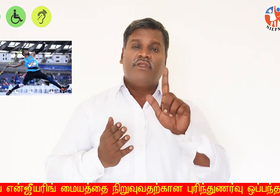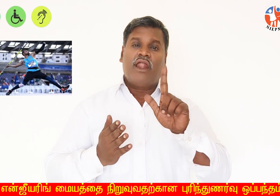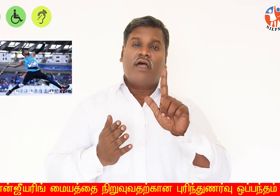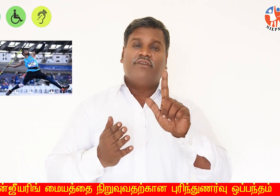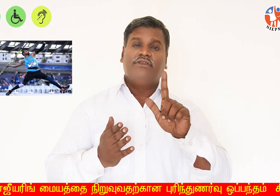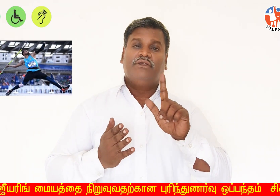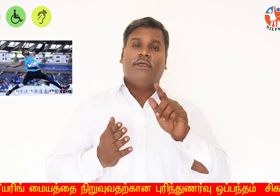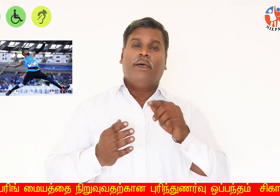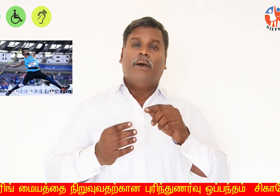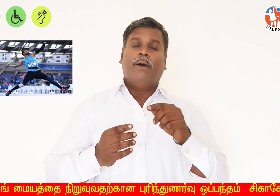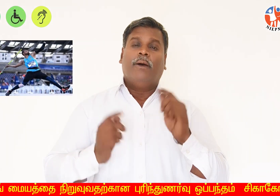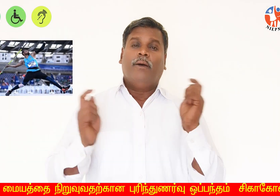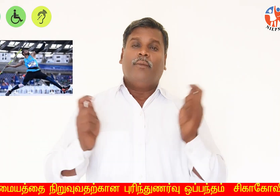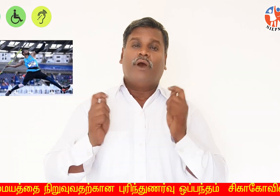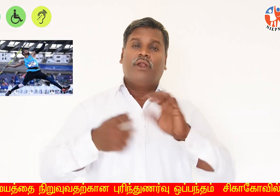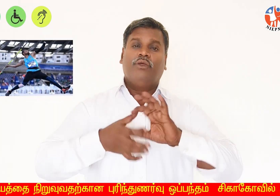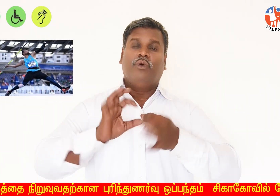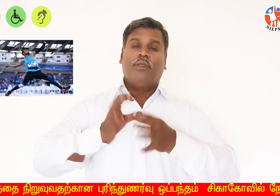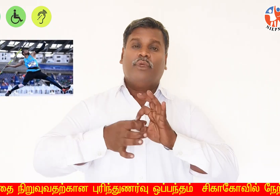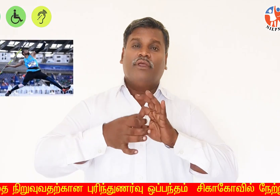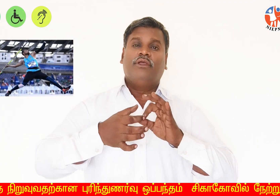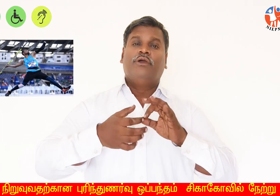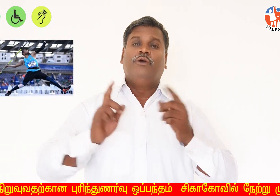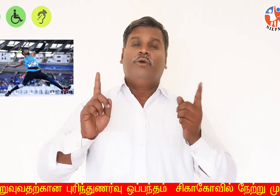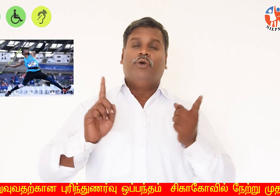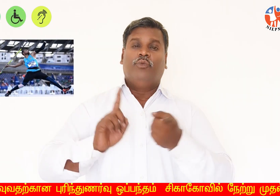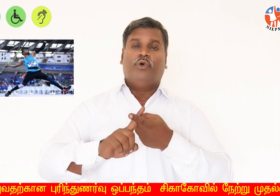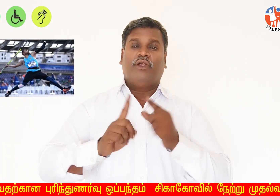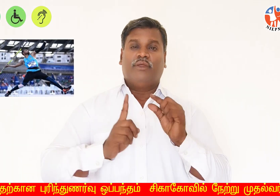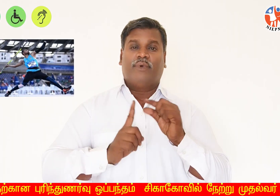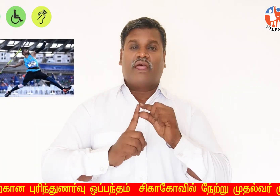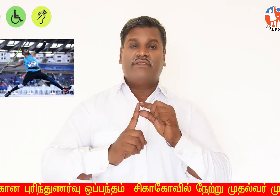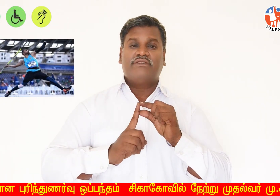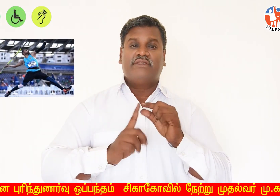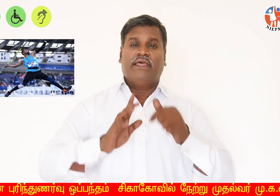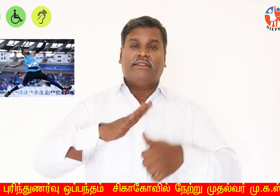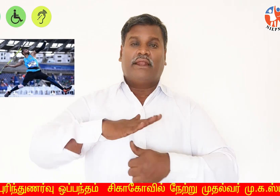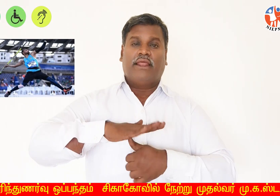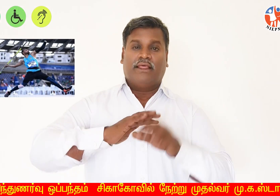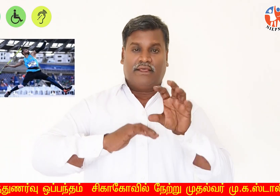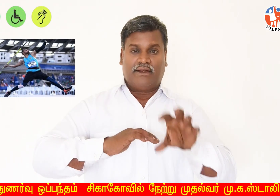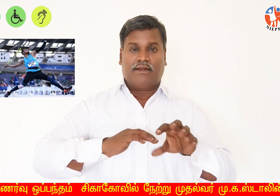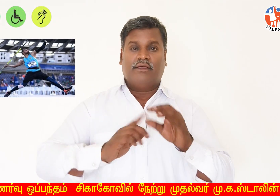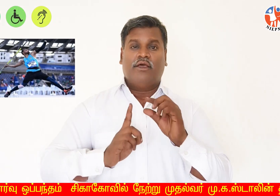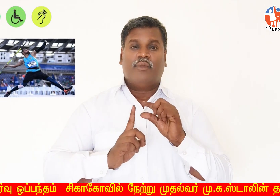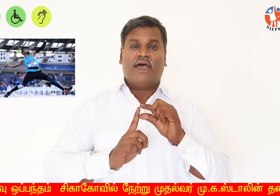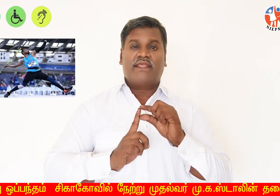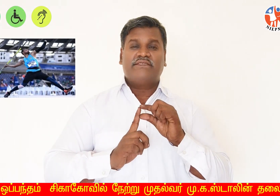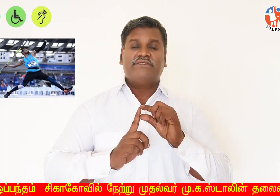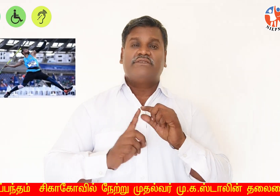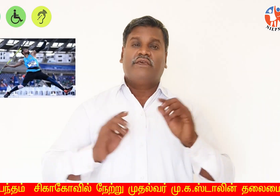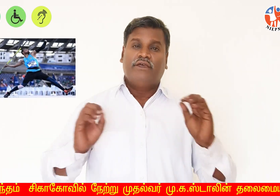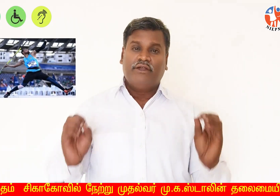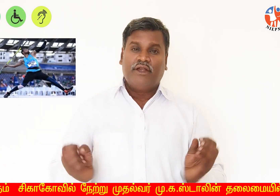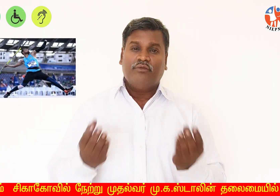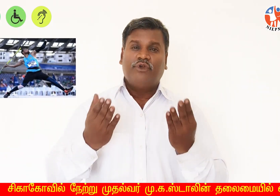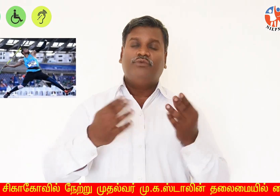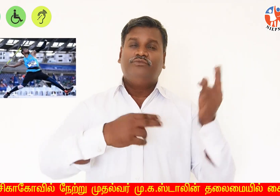மாற்றுத்திறனாளிகளுக்கான 17வது பாரா ஒலிம்பிக் போட்டி பிரான்ஸ் தலைநகர் பாரிஸில் நடைபெற்று வரும் நிலையில் தமிழக வீரர்